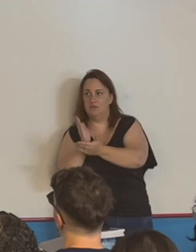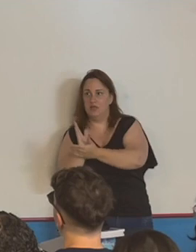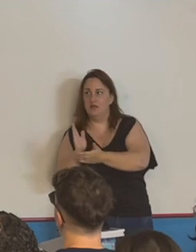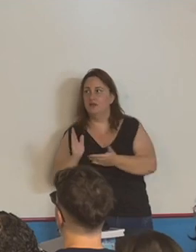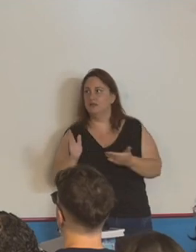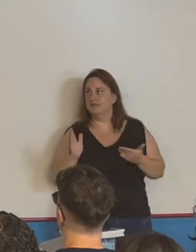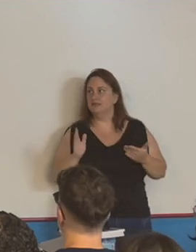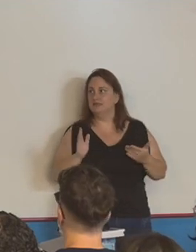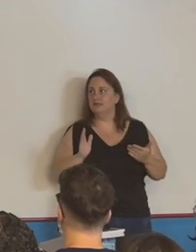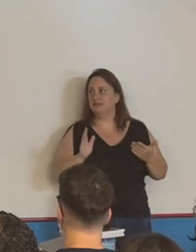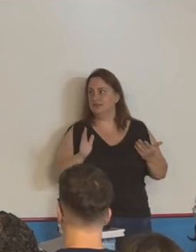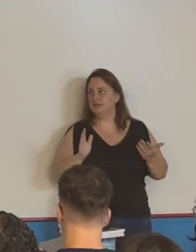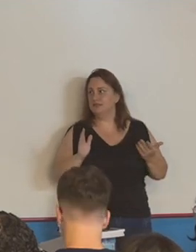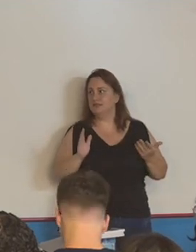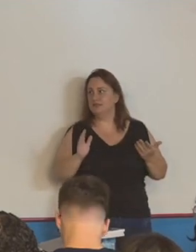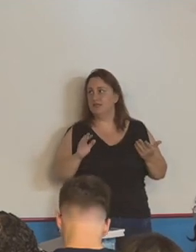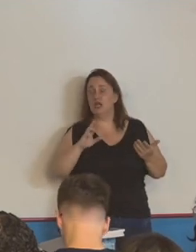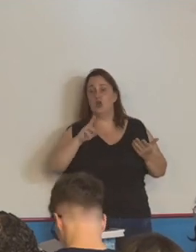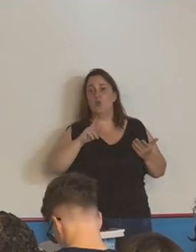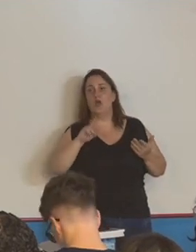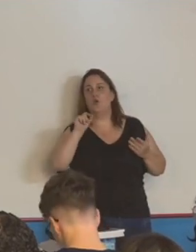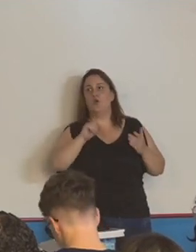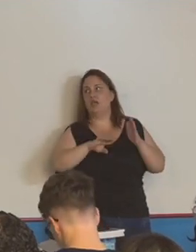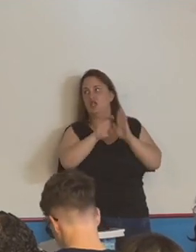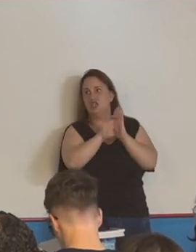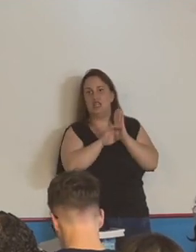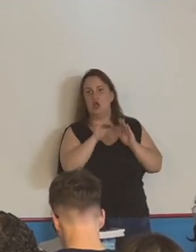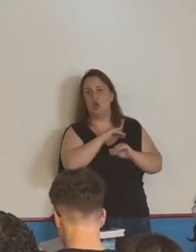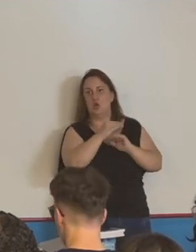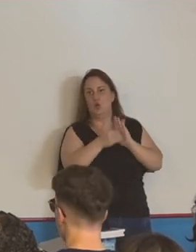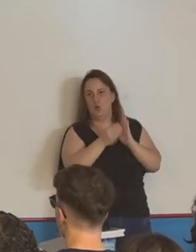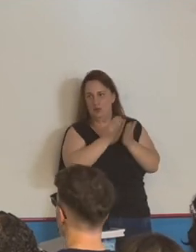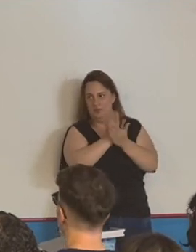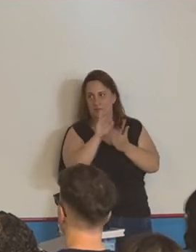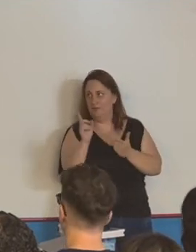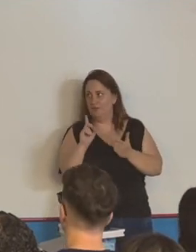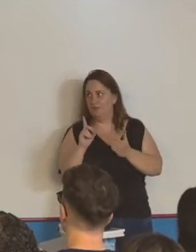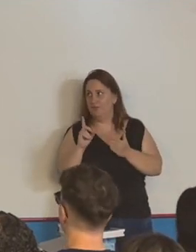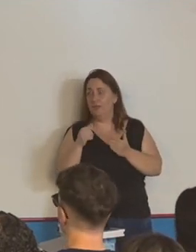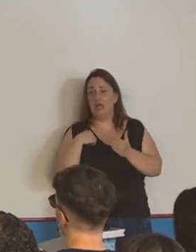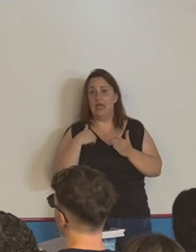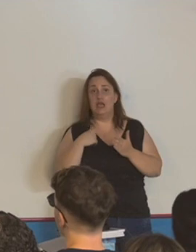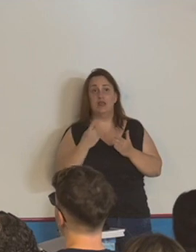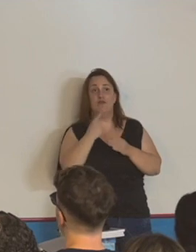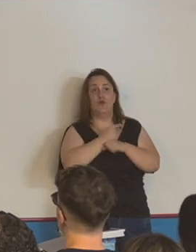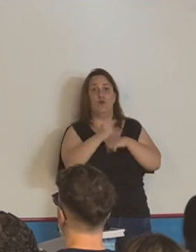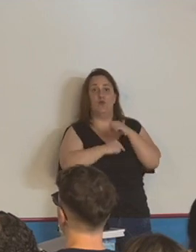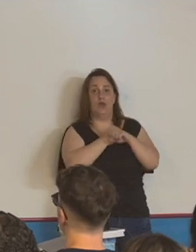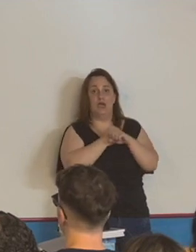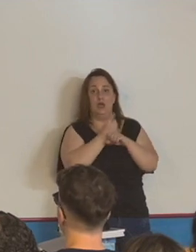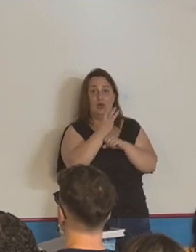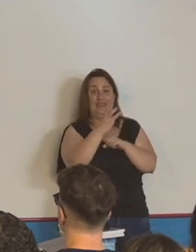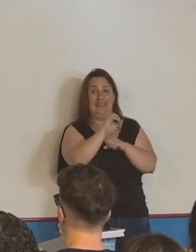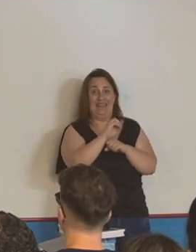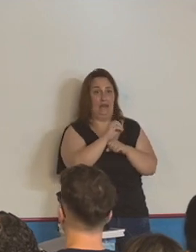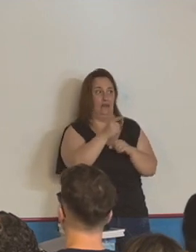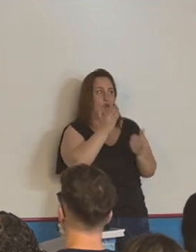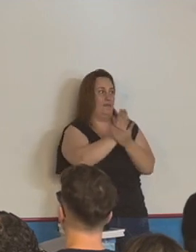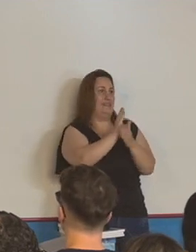assim... Não quer dizer que todo edital eu passava. Teve um ano que eu apliquei para 30 editais e não passei nenhum. Assim, foi um